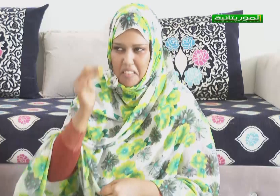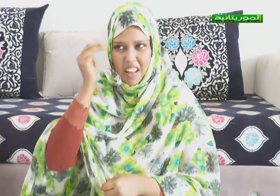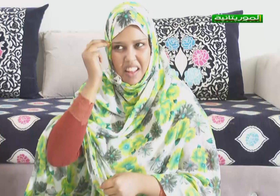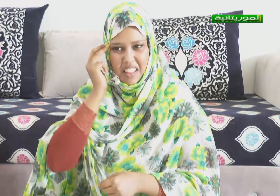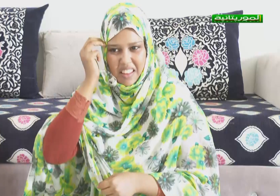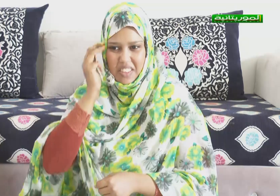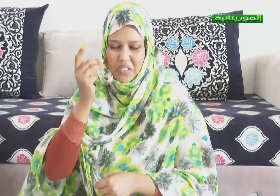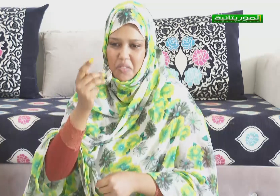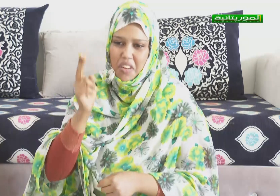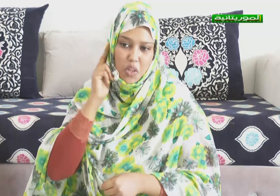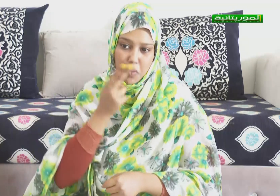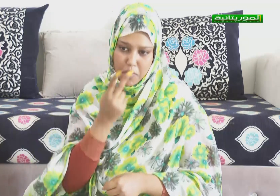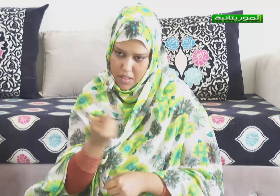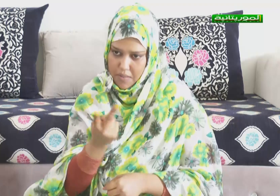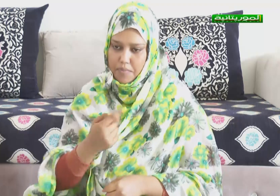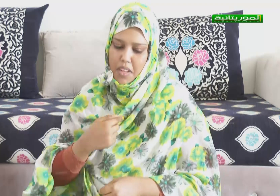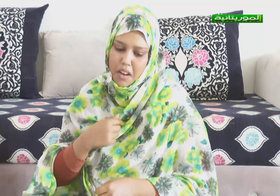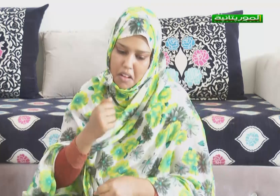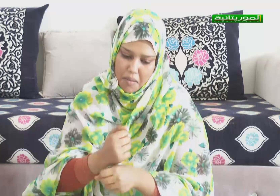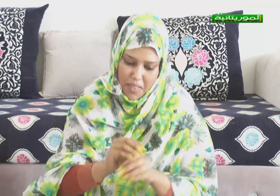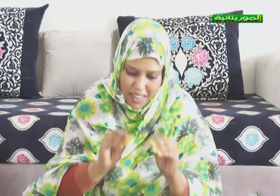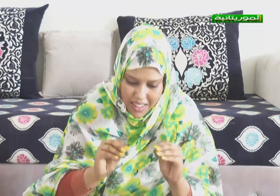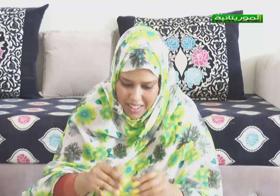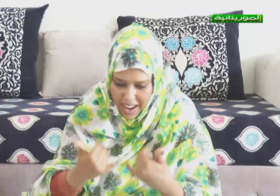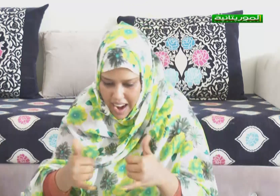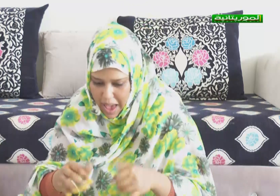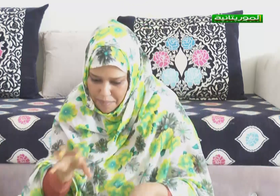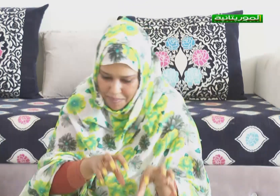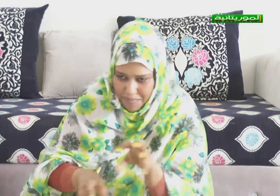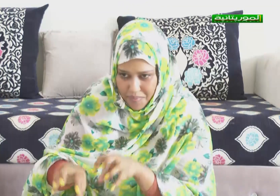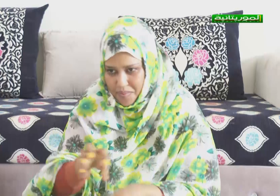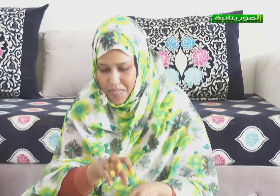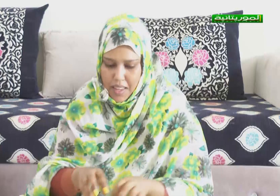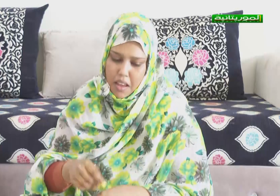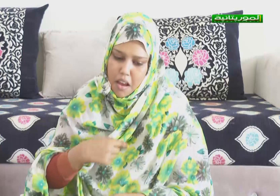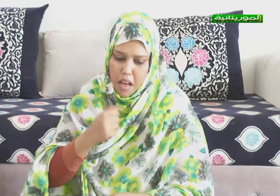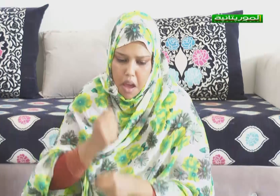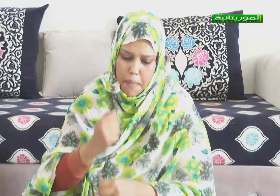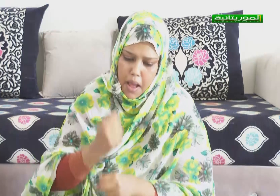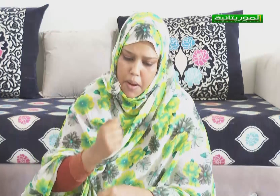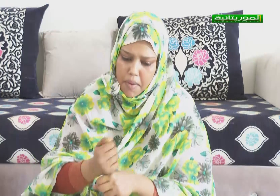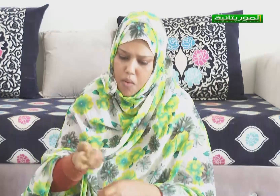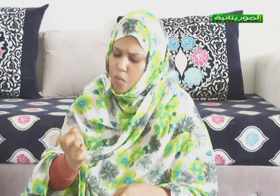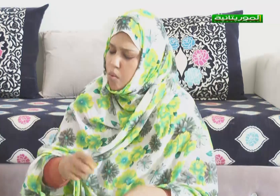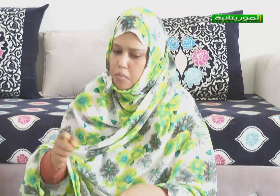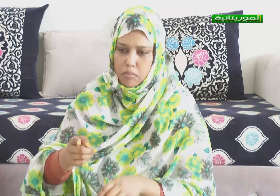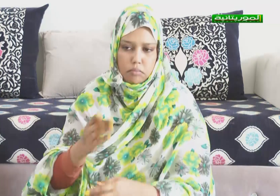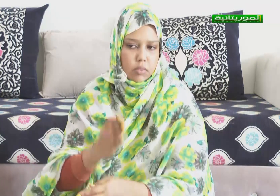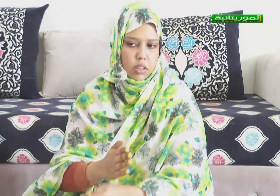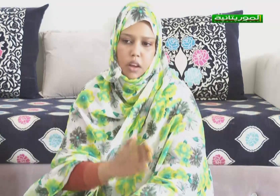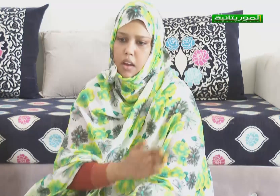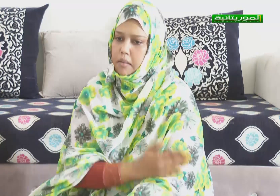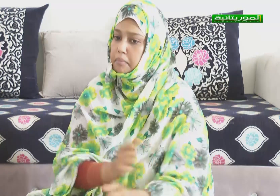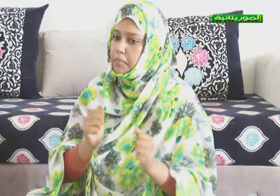ذاك انسحبت ورجعت للدار يقير ما استسلمت. جاتني فكرة افتتاح